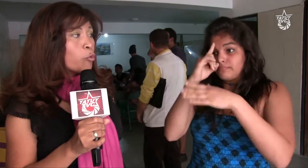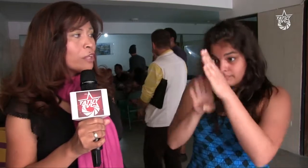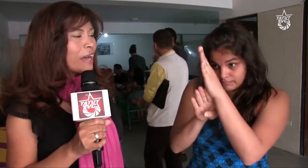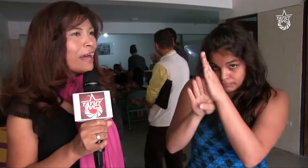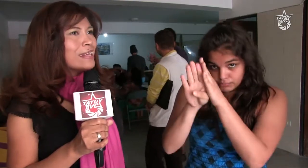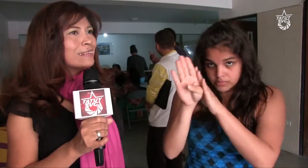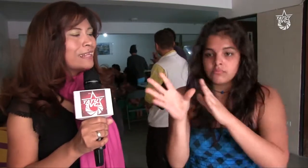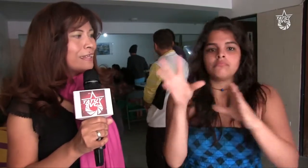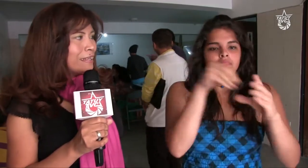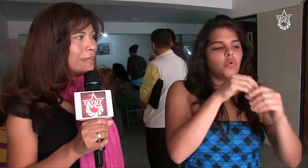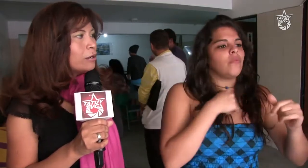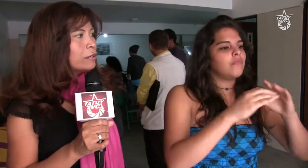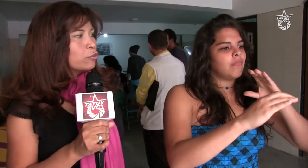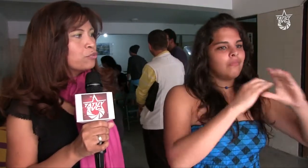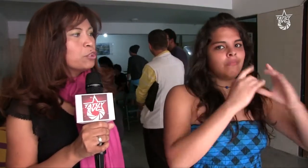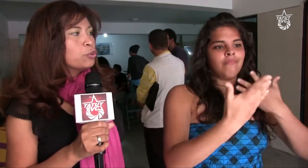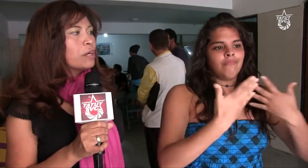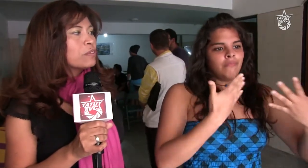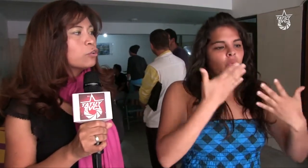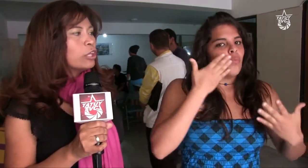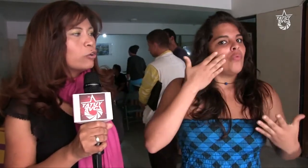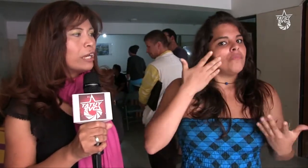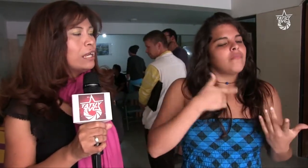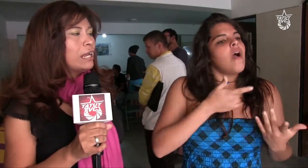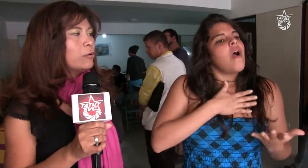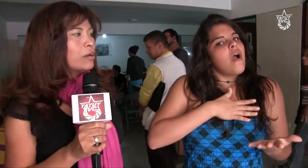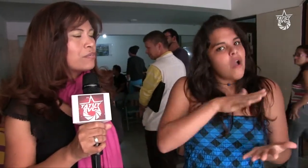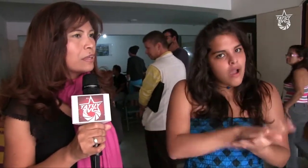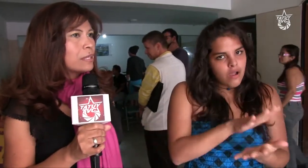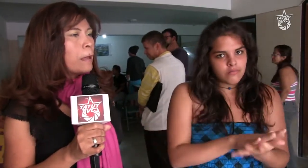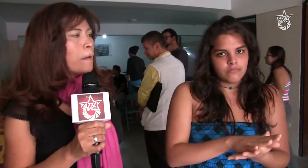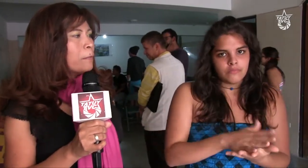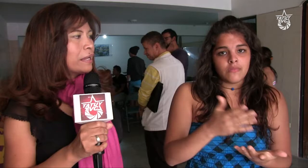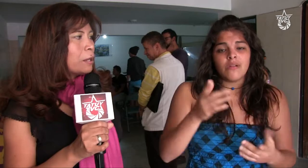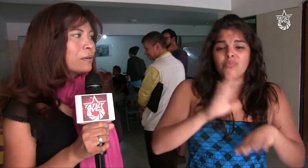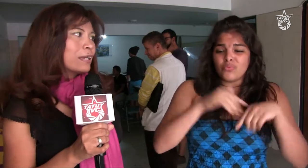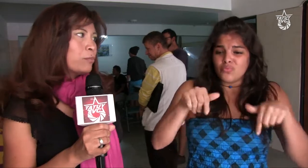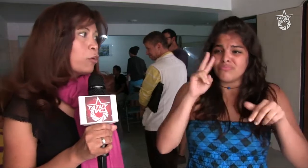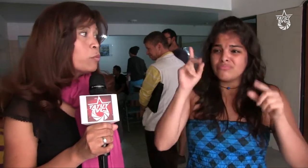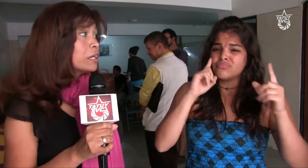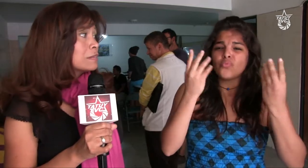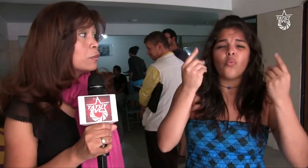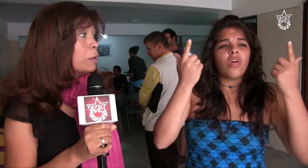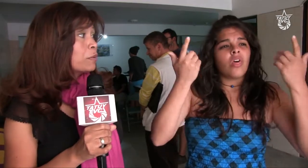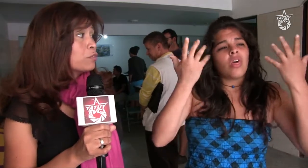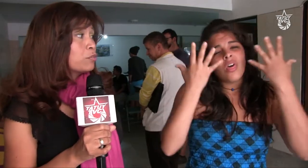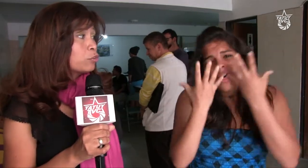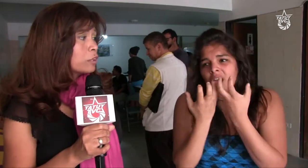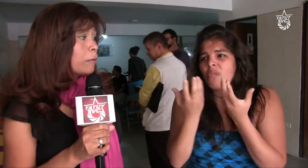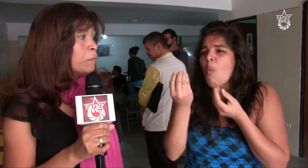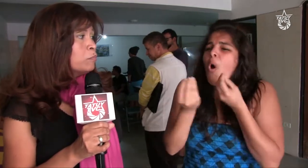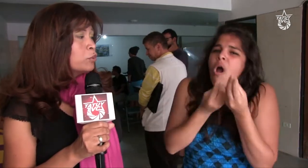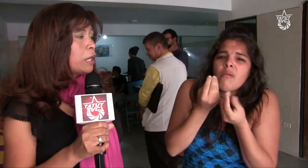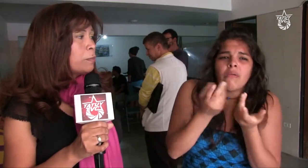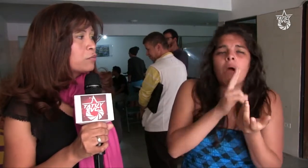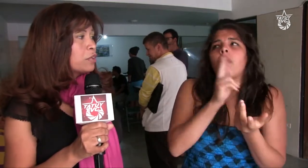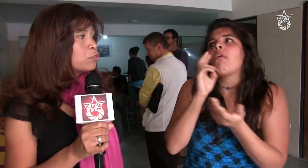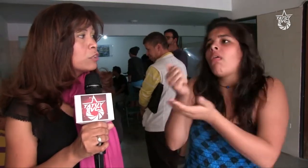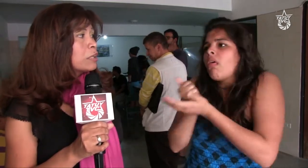comunidad, tener el conocimiento básico de lo que es la lengua de señas, ¿para qué? Para que puedan comunicarse con las personas sordas, porque las personas sordas